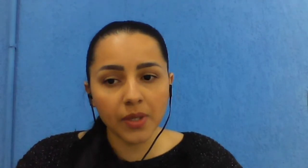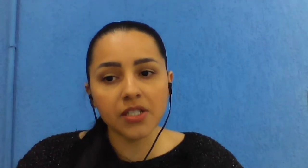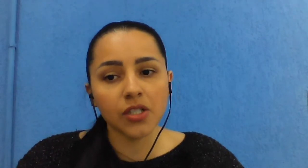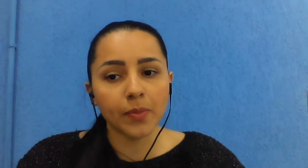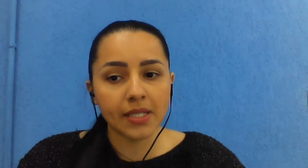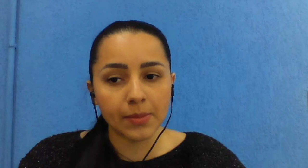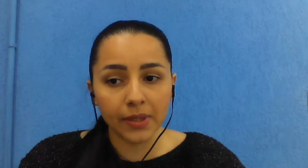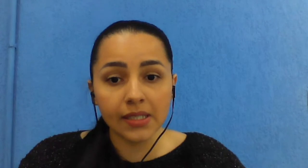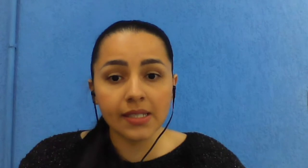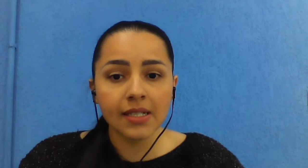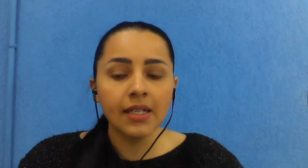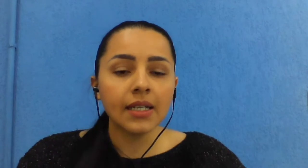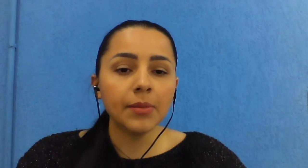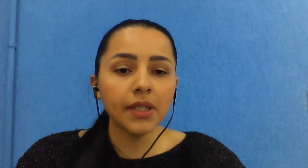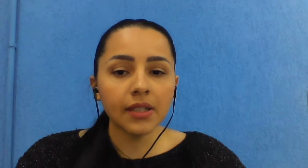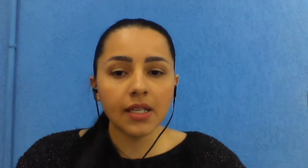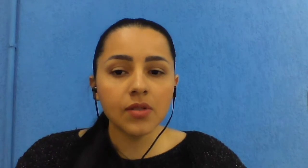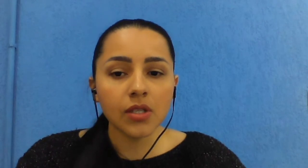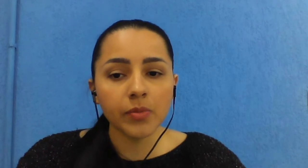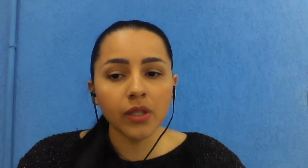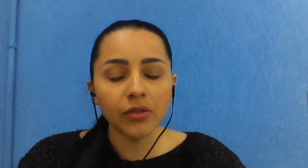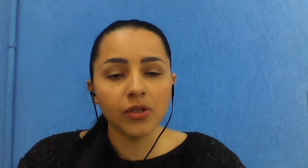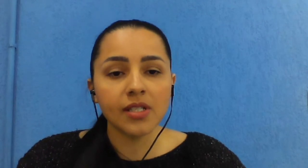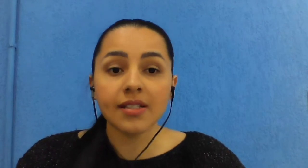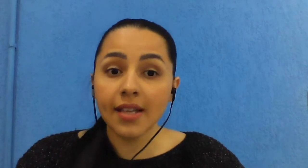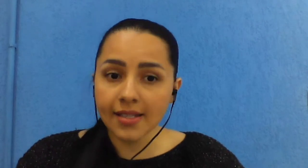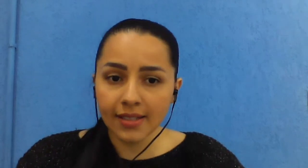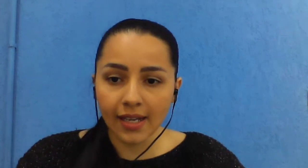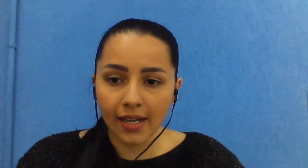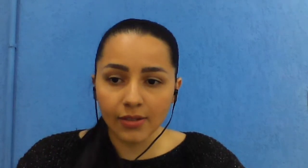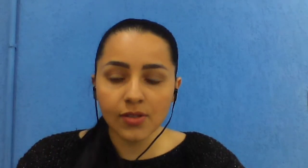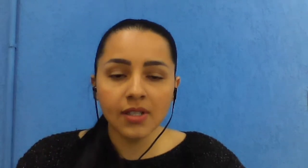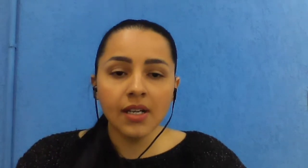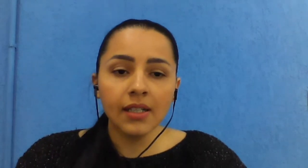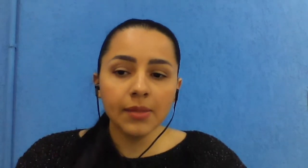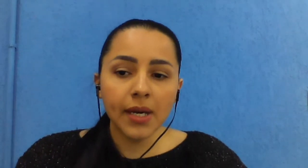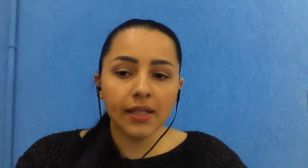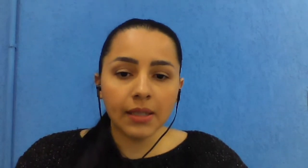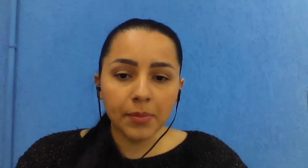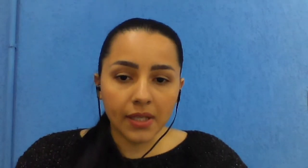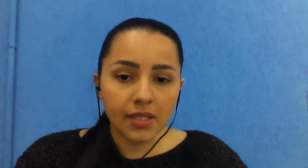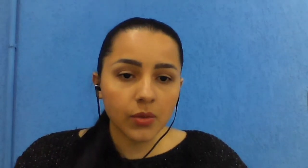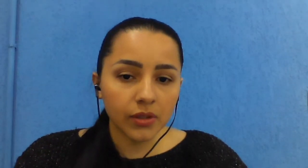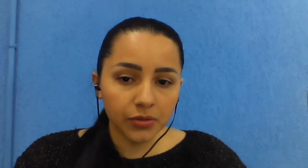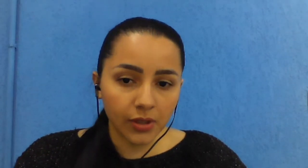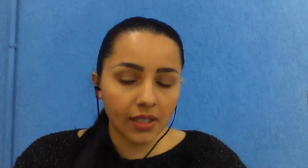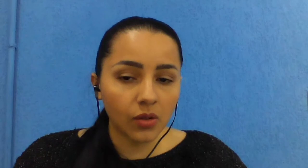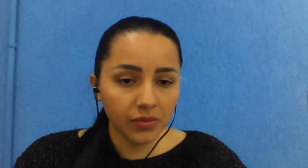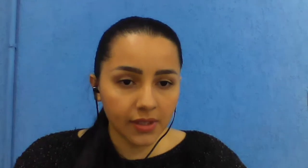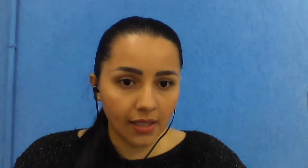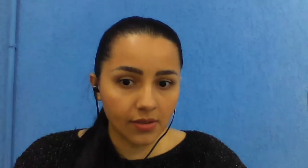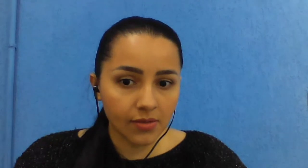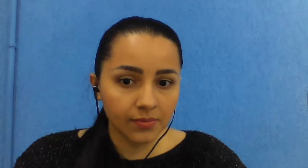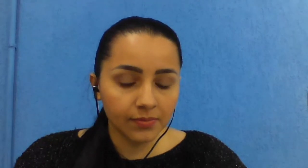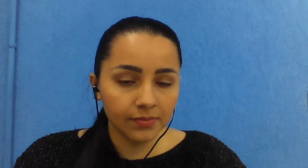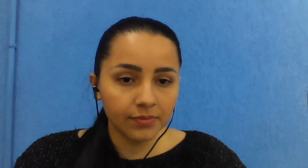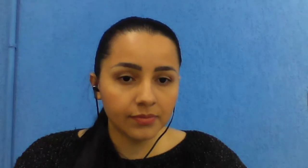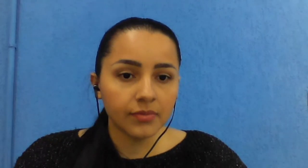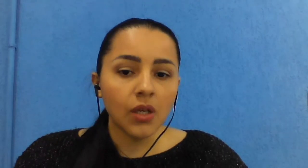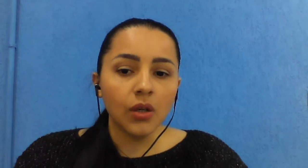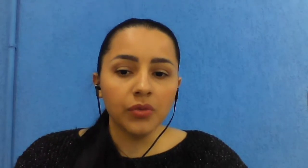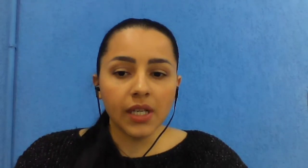Solicito gentilmente aos participantes que mantenham seus microfones desligados, liberando apenas quando forem